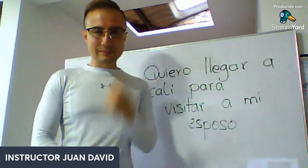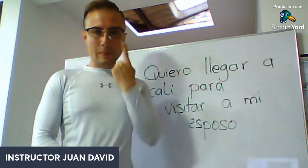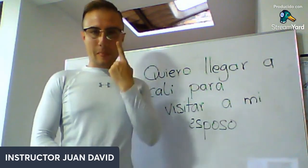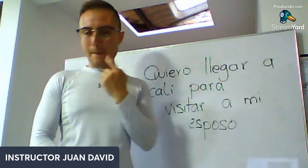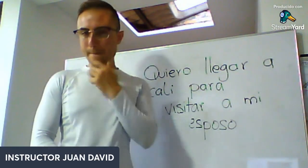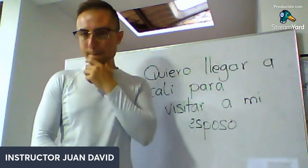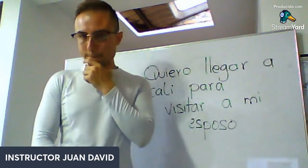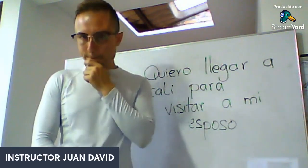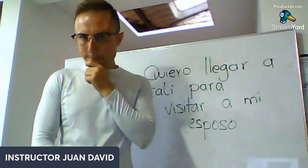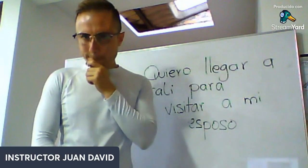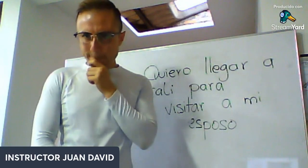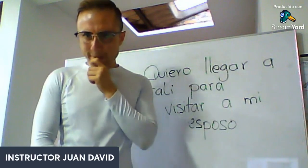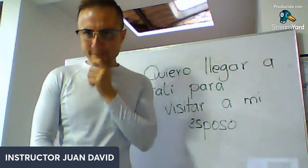el peso en las gafas